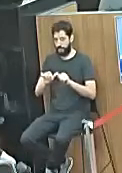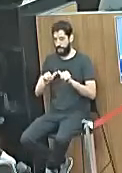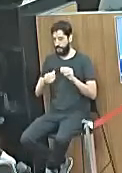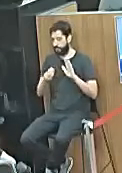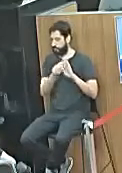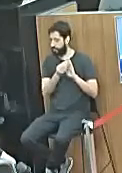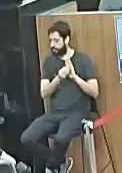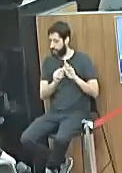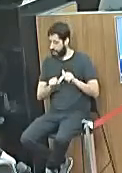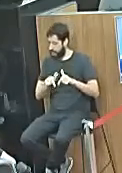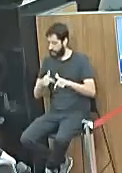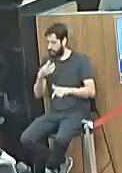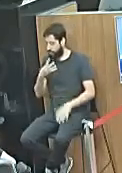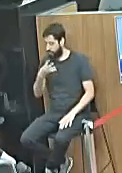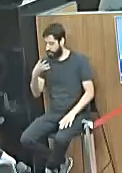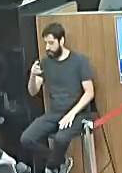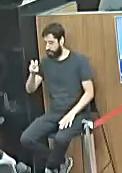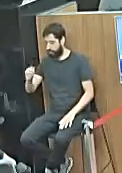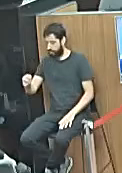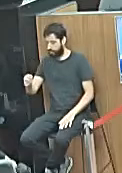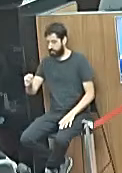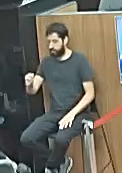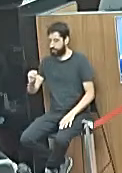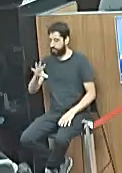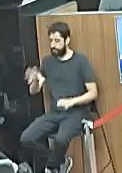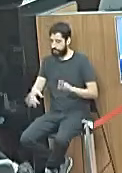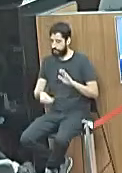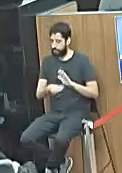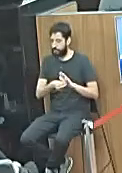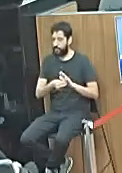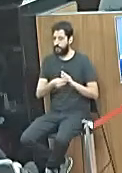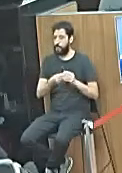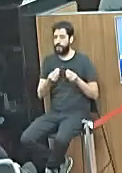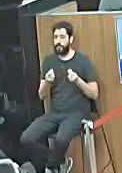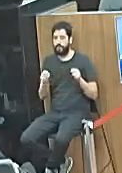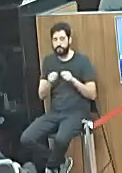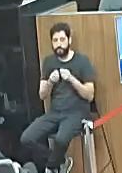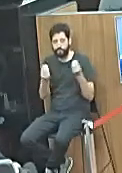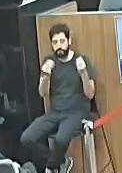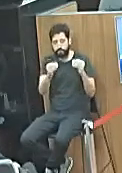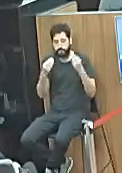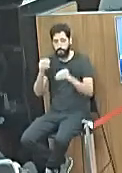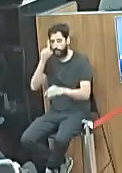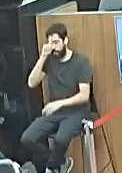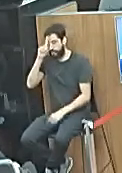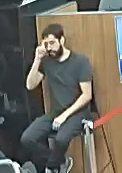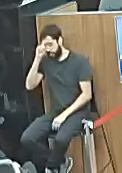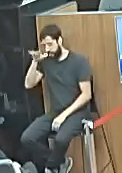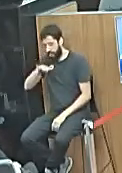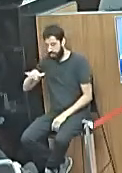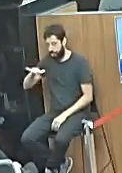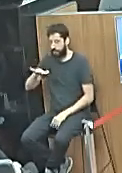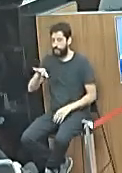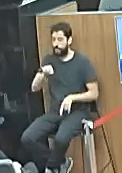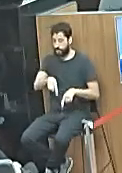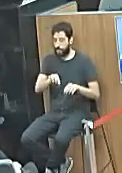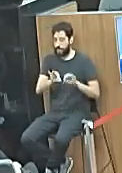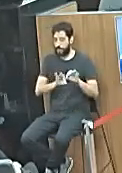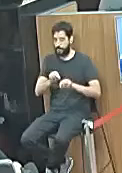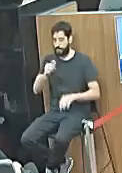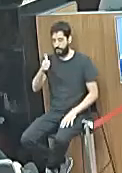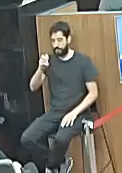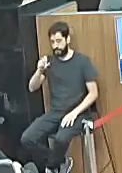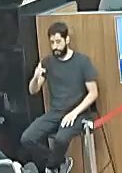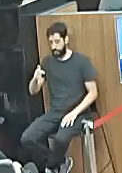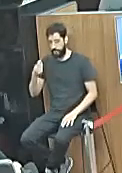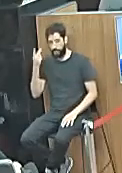da ação 4458 implantação de hospitais regionais do programa 157 de forma